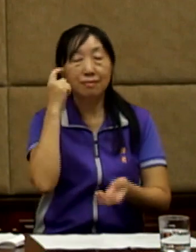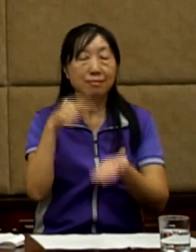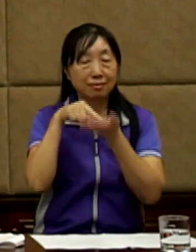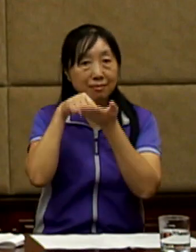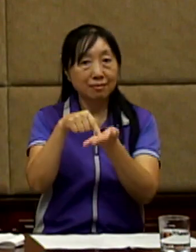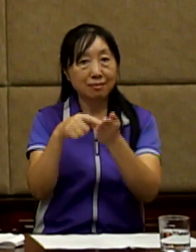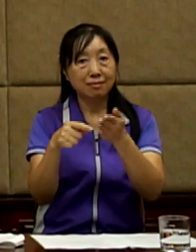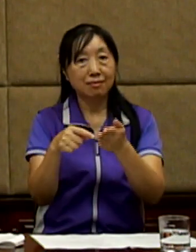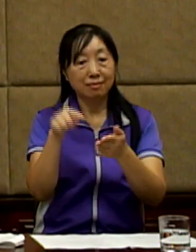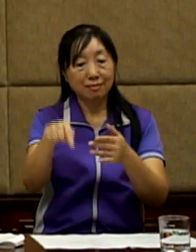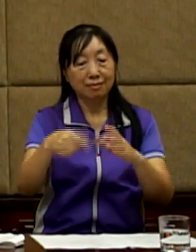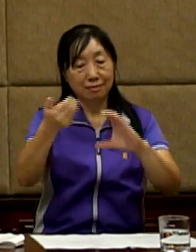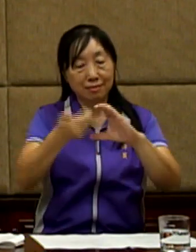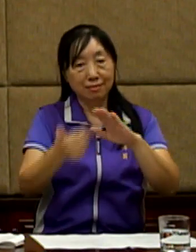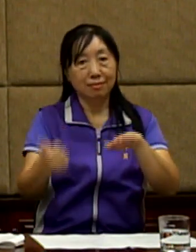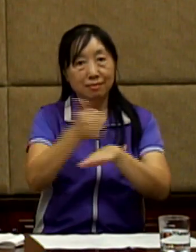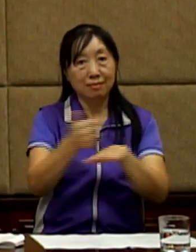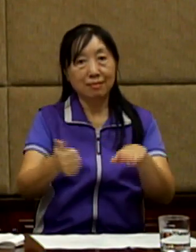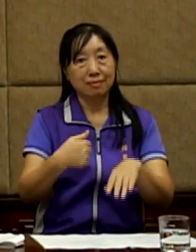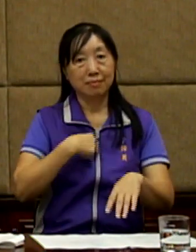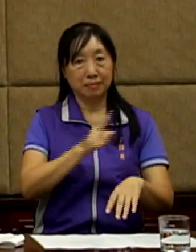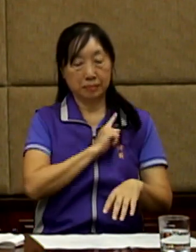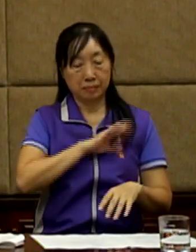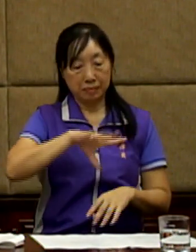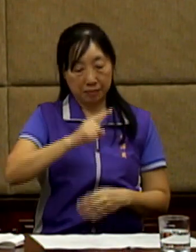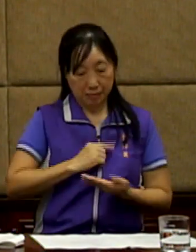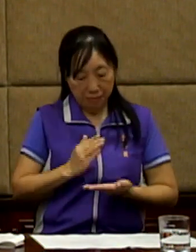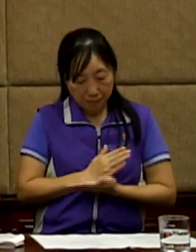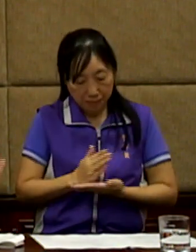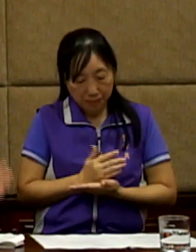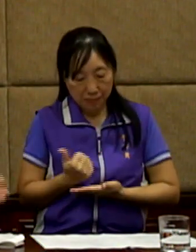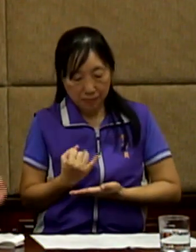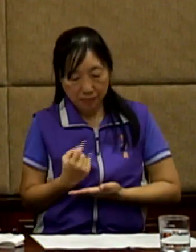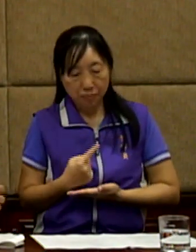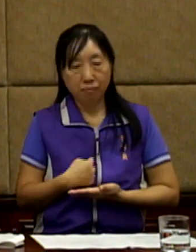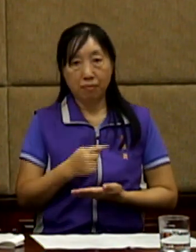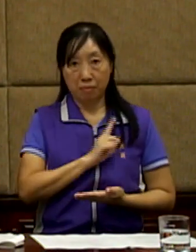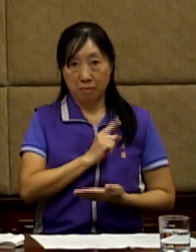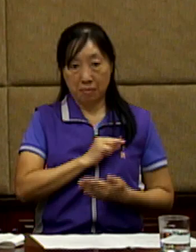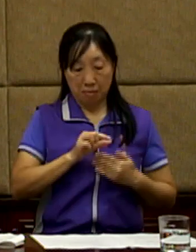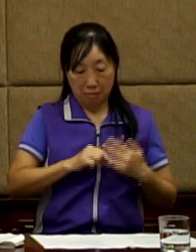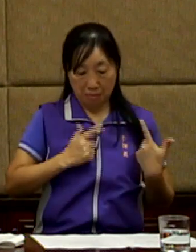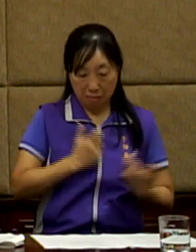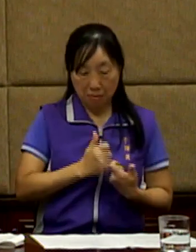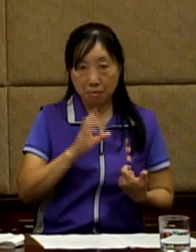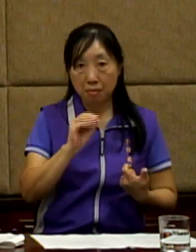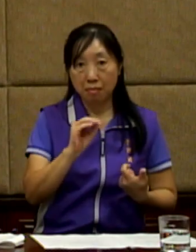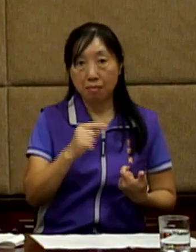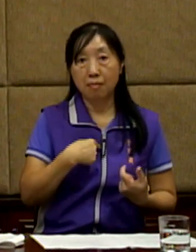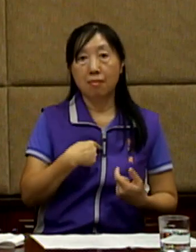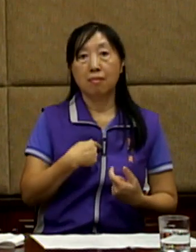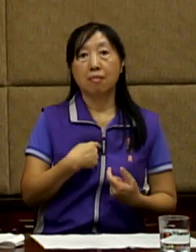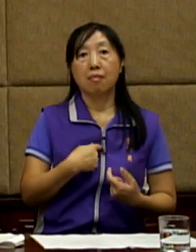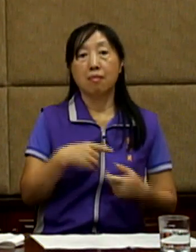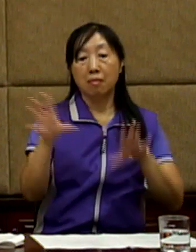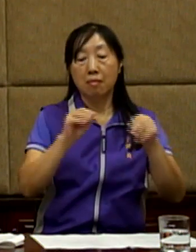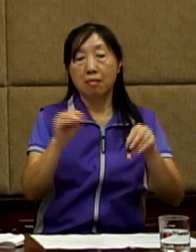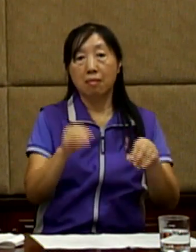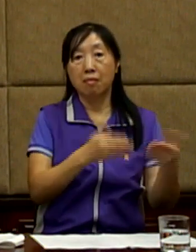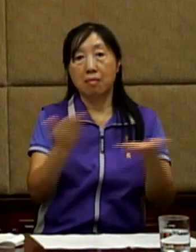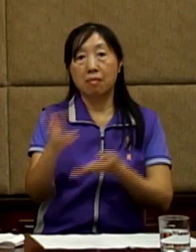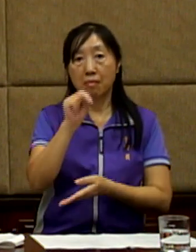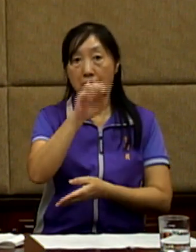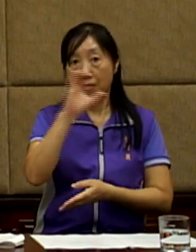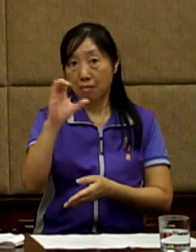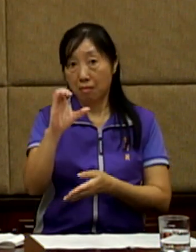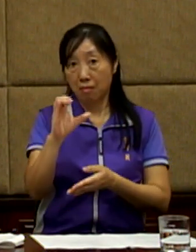道上下架，你先自己自评一下啦，哦，有没有符合你自己定给 NCC 备查的上下架的